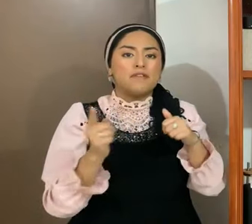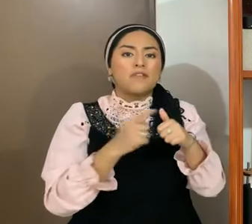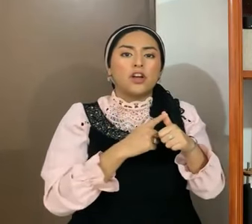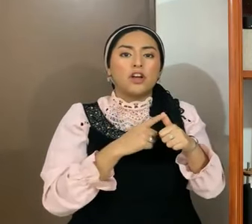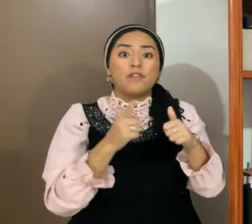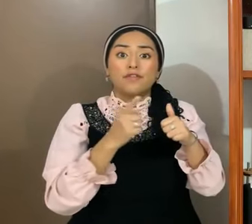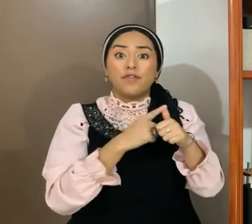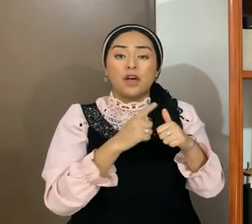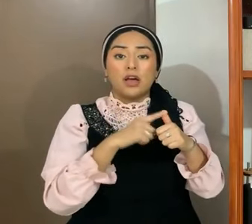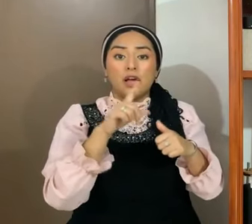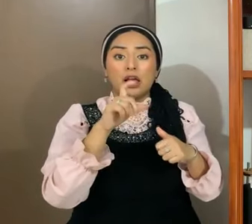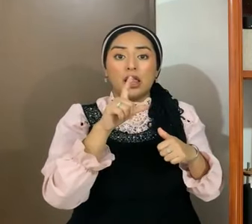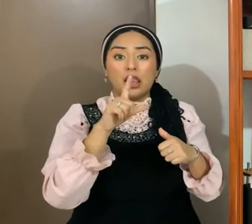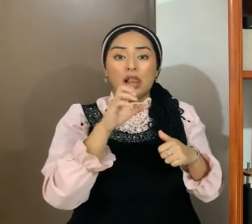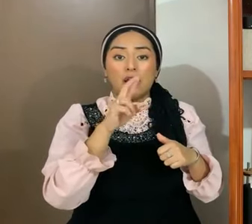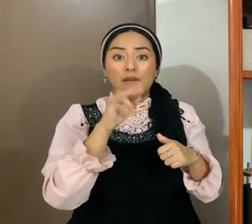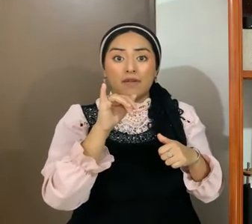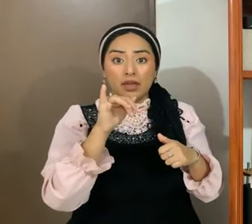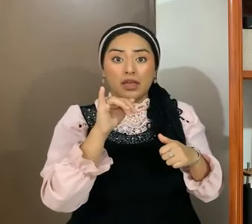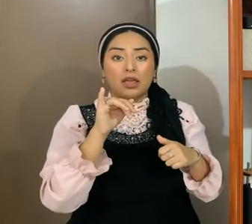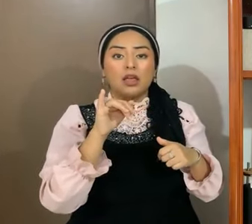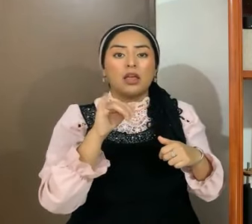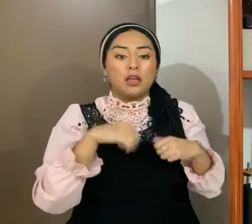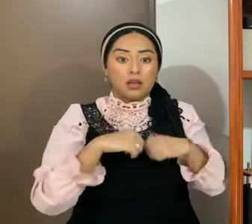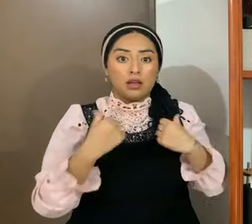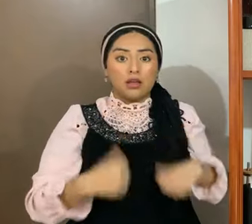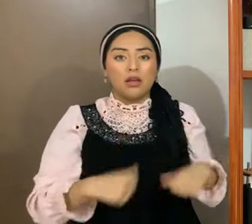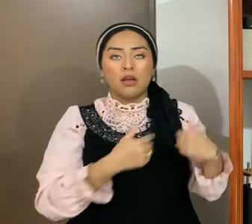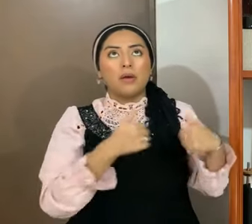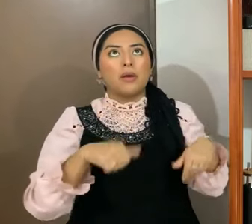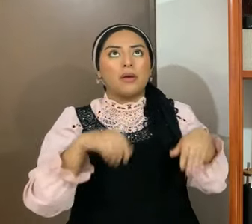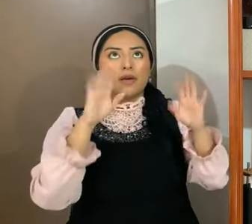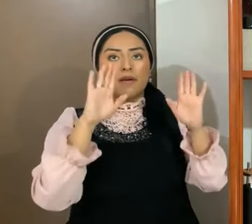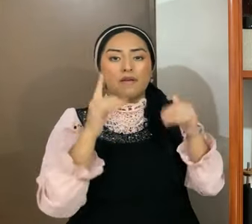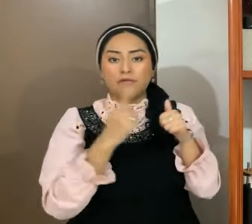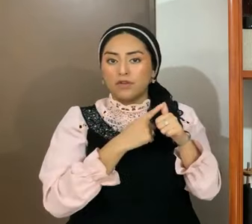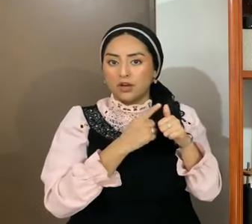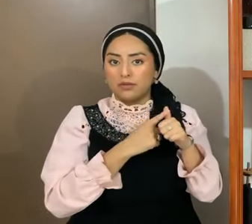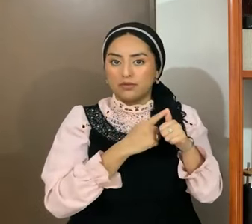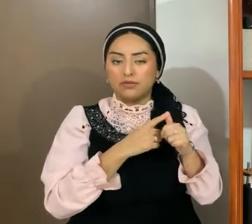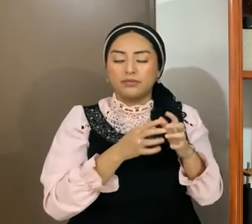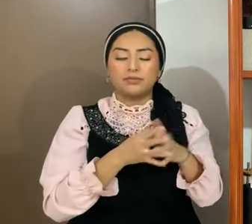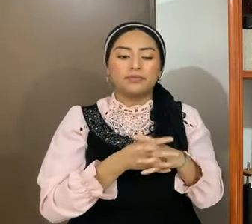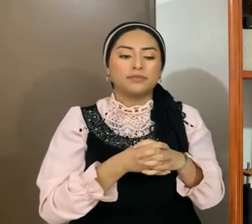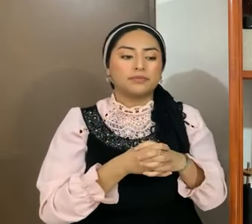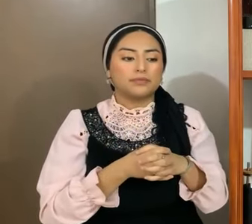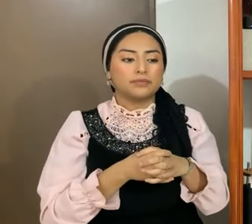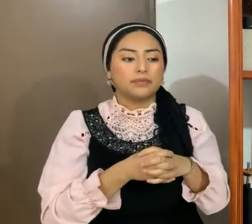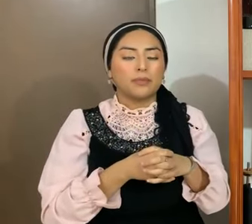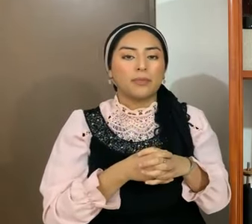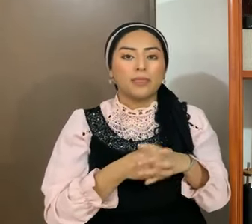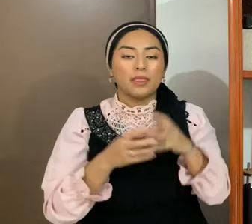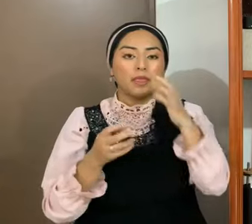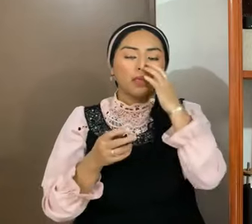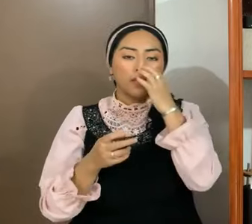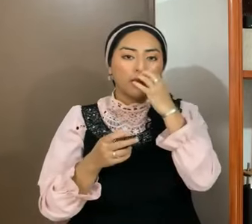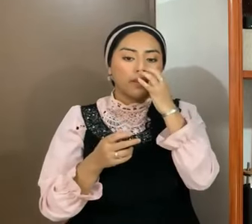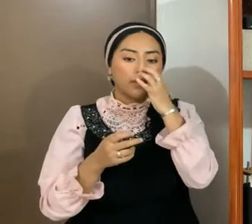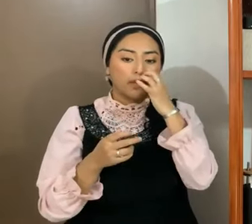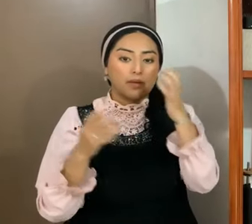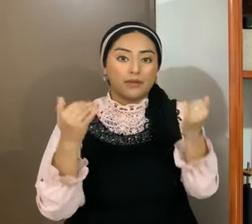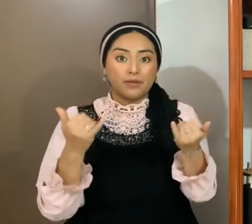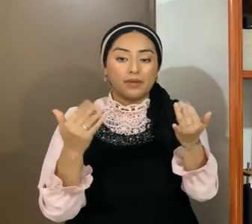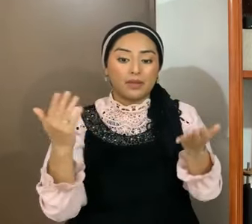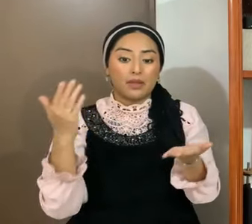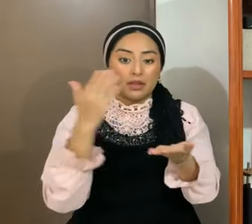ser consagrados, y eso ya lo vimos. ¿Por qué me voy a todo esto? Ustedes se pueden preguntar. Porque vamos a llegar a